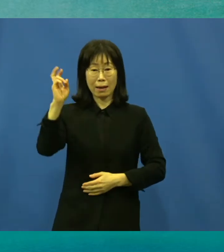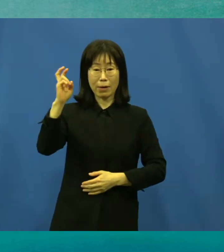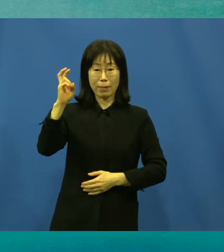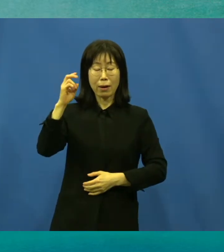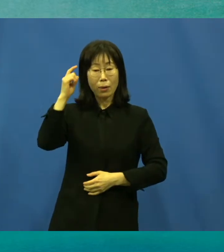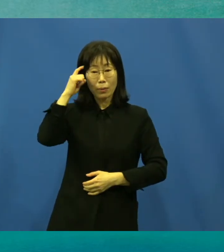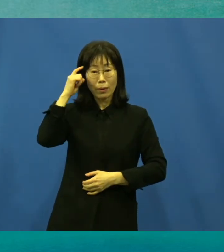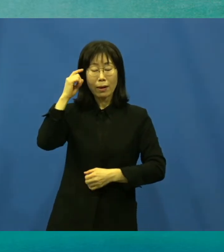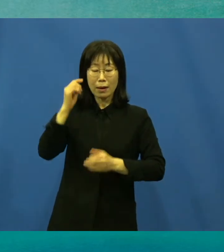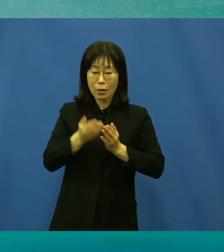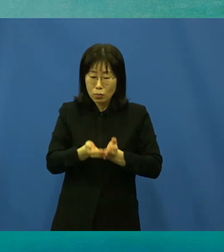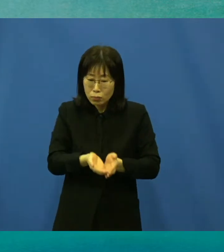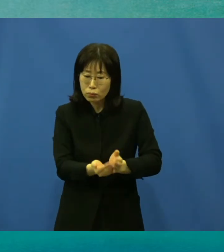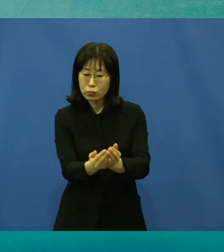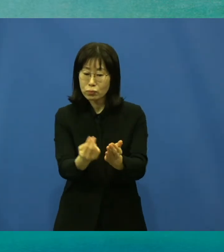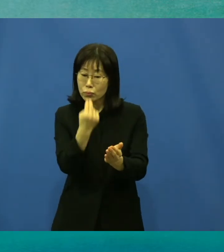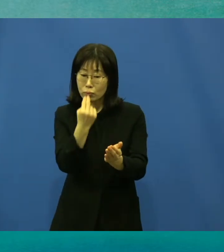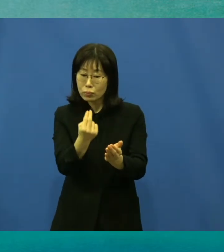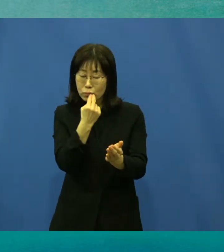안에서 일어난 일입니다.